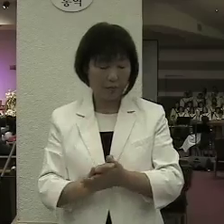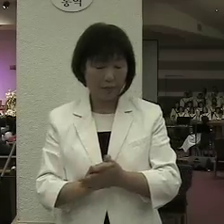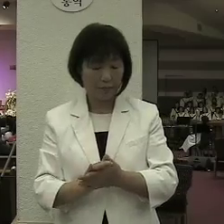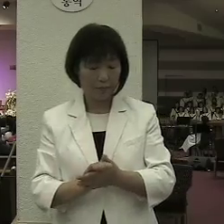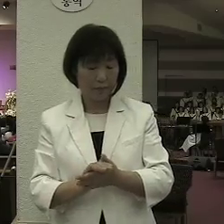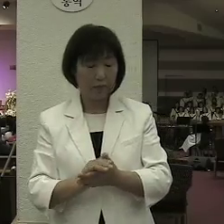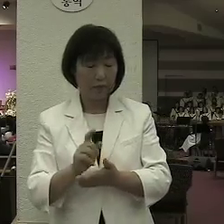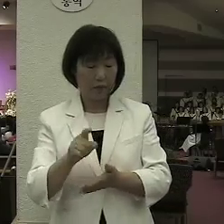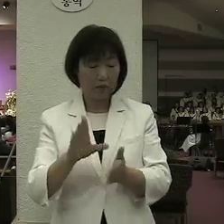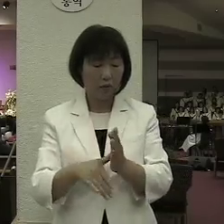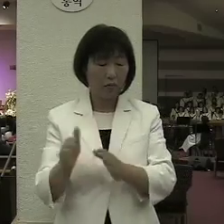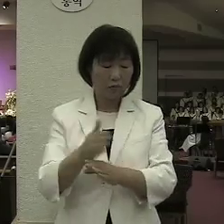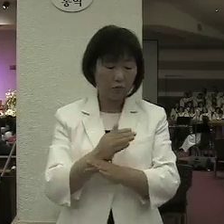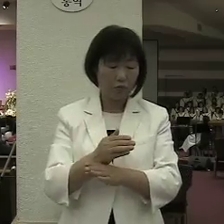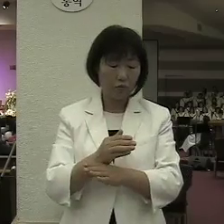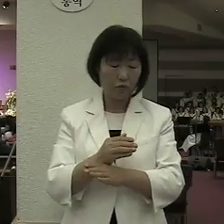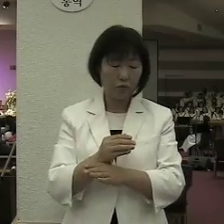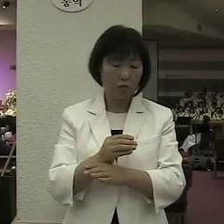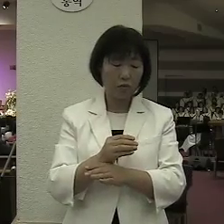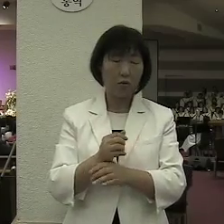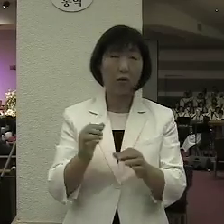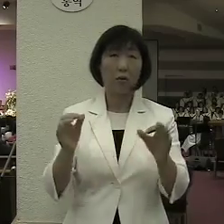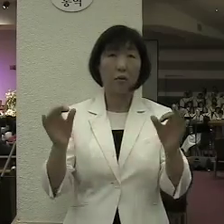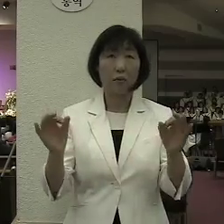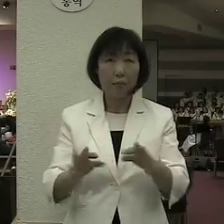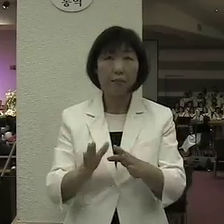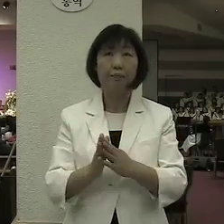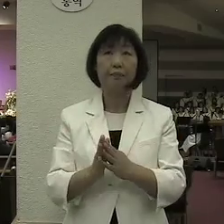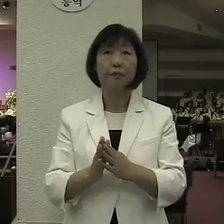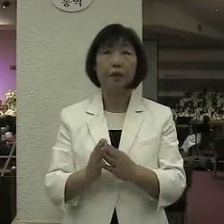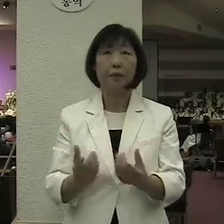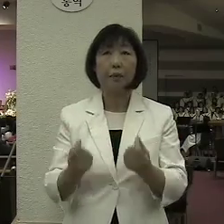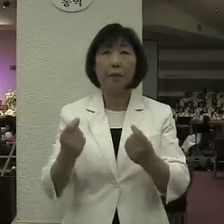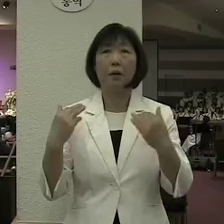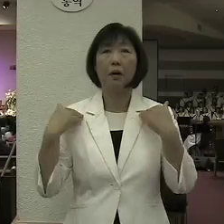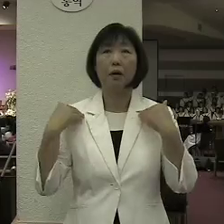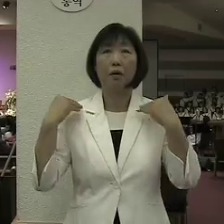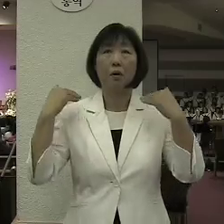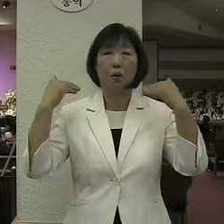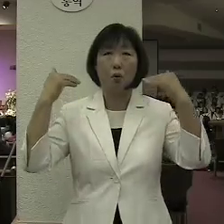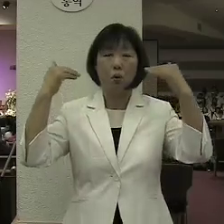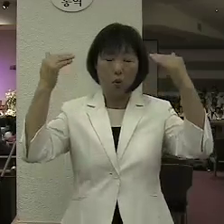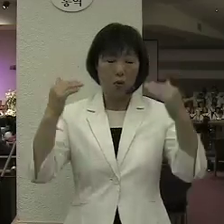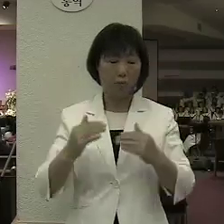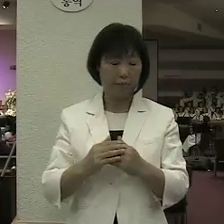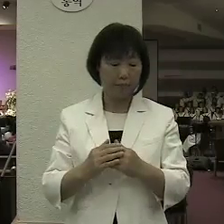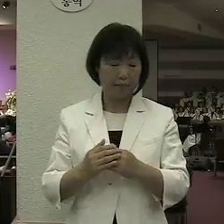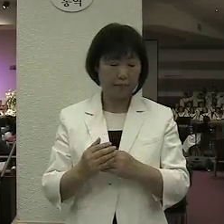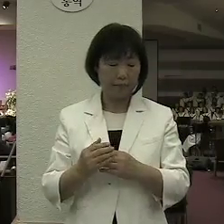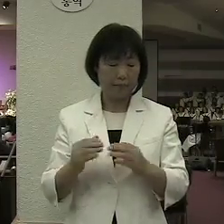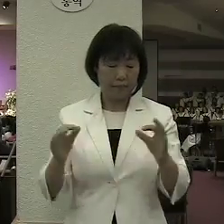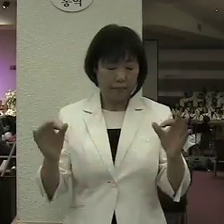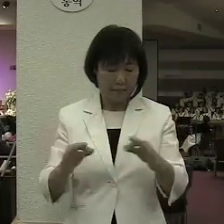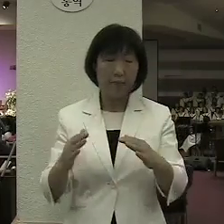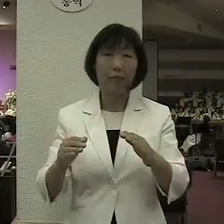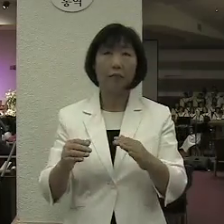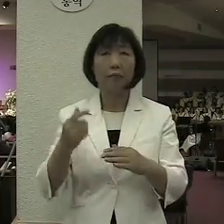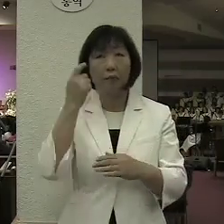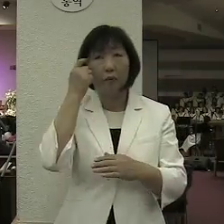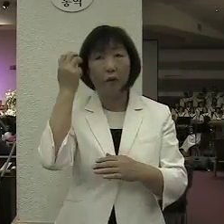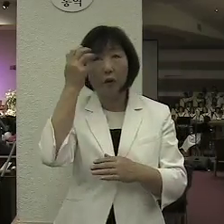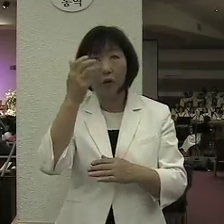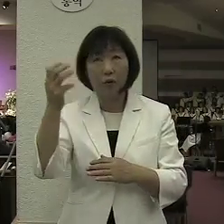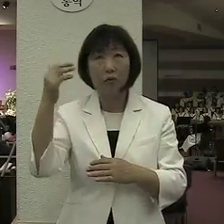인생의 절망 가운데 살고 있는 친구였습니다. 그러나 우리 그때 섬겼던 교회에서 몇 형제 자매들이 그를 만나